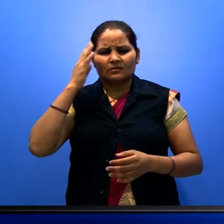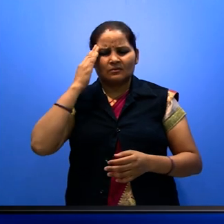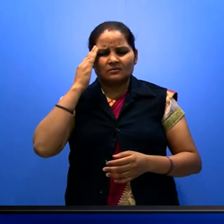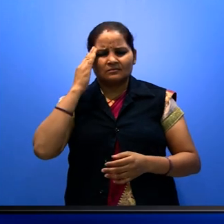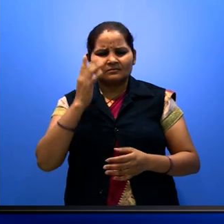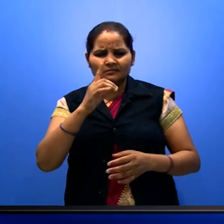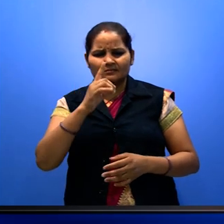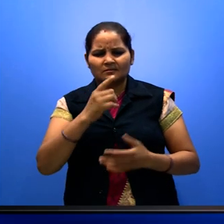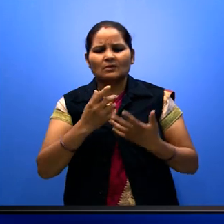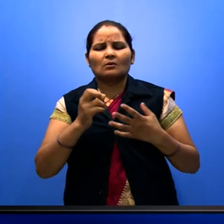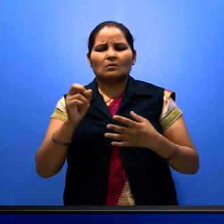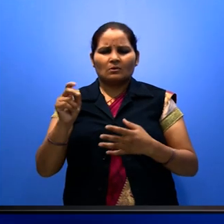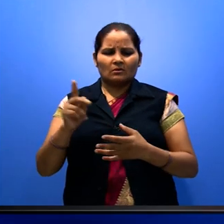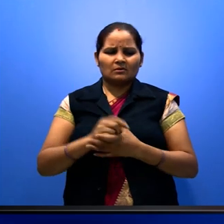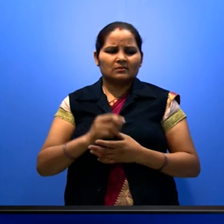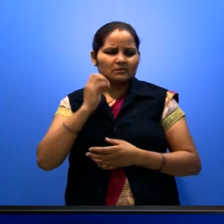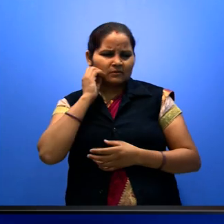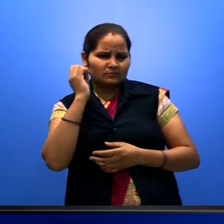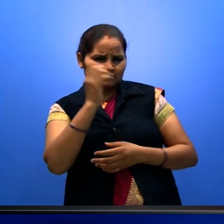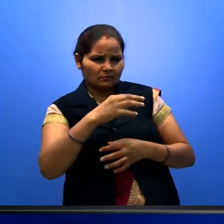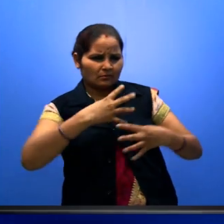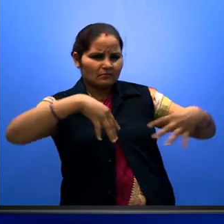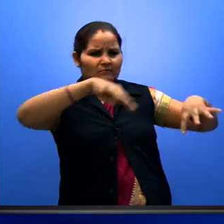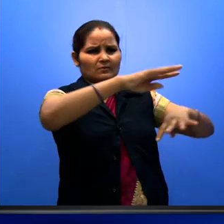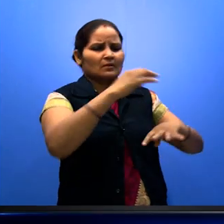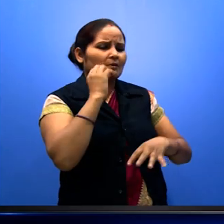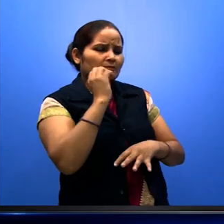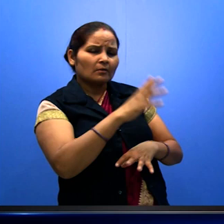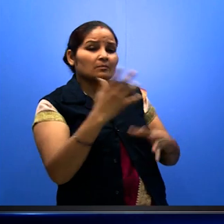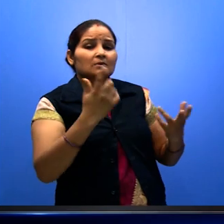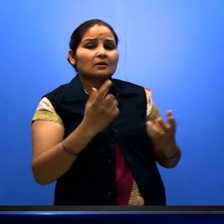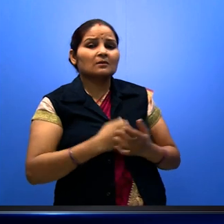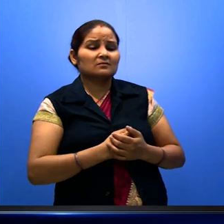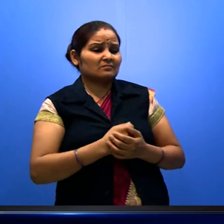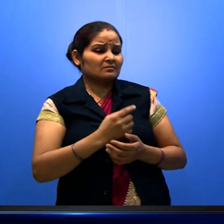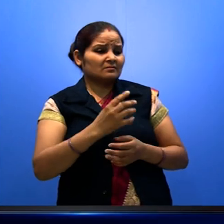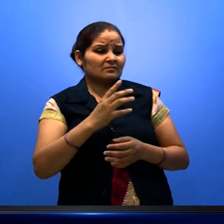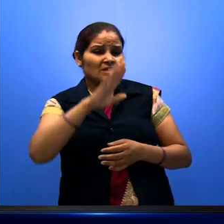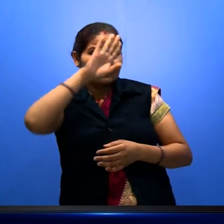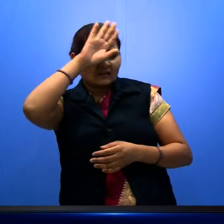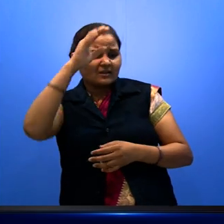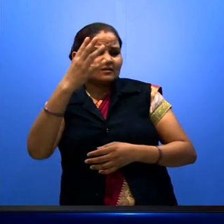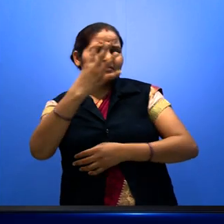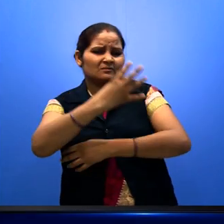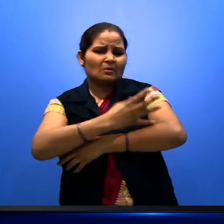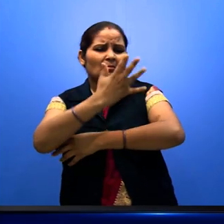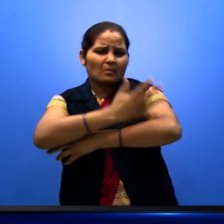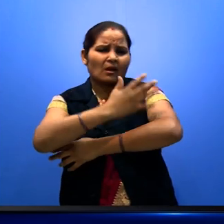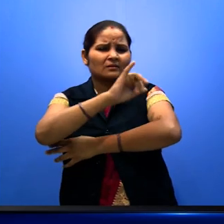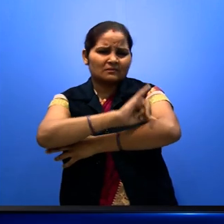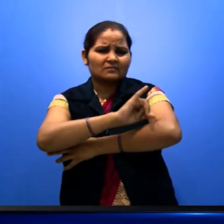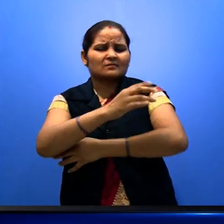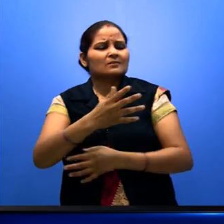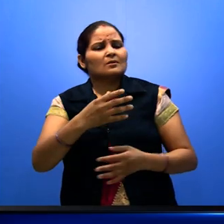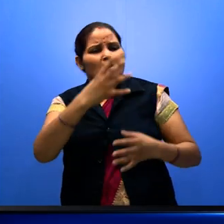फिर राजा ने वहां संदेश भेज दिया कि राजा थोड़ा दिन के लिए बाहर गए